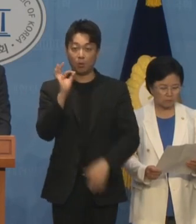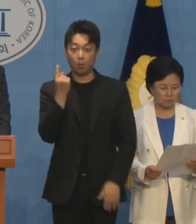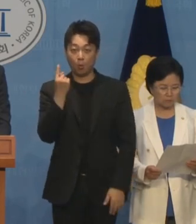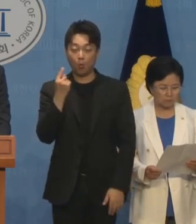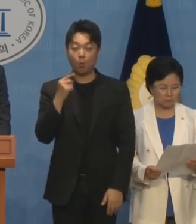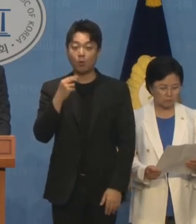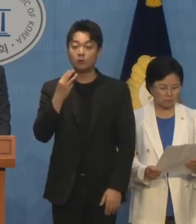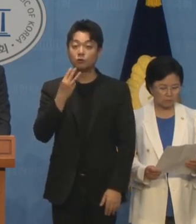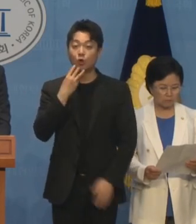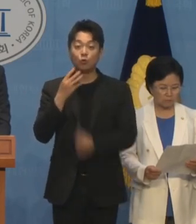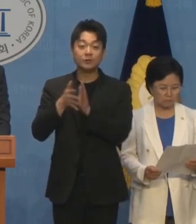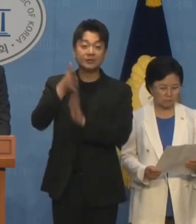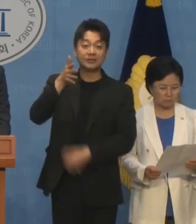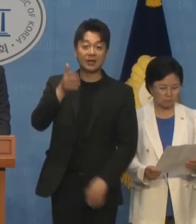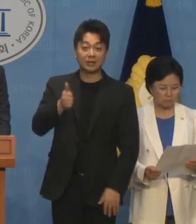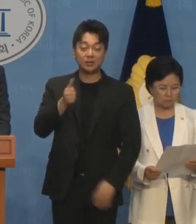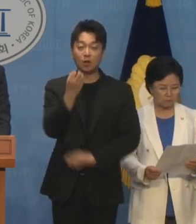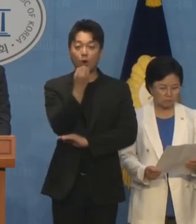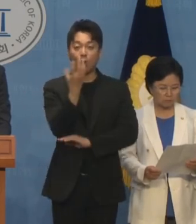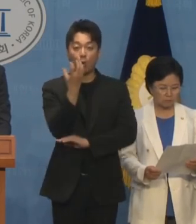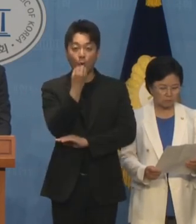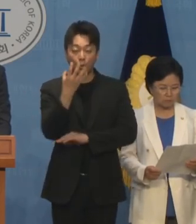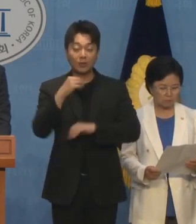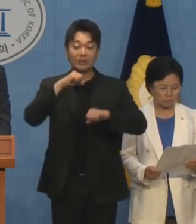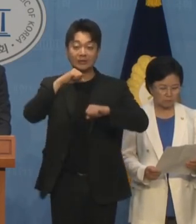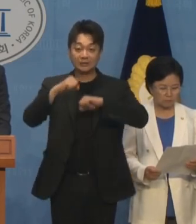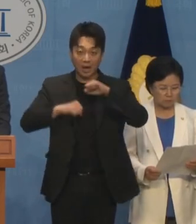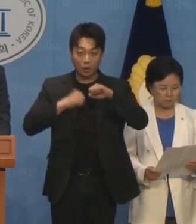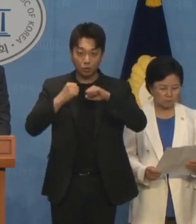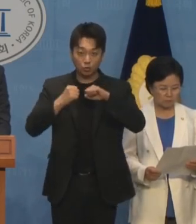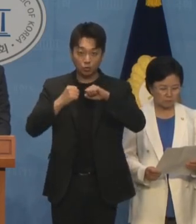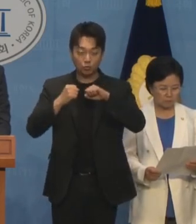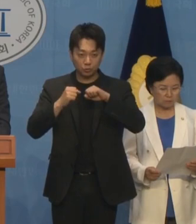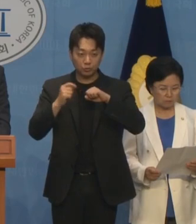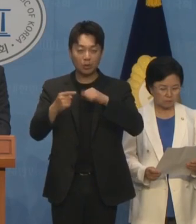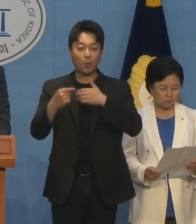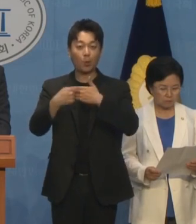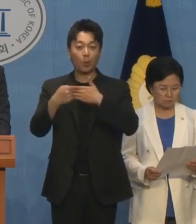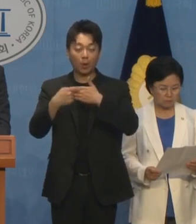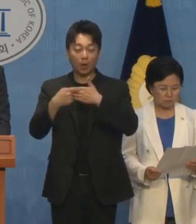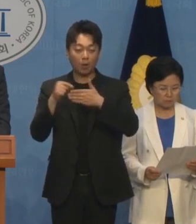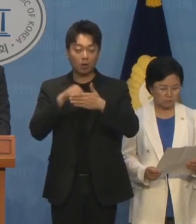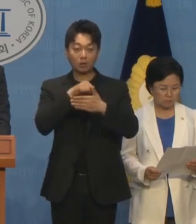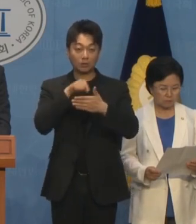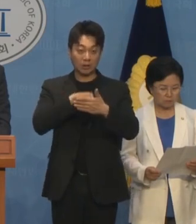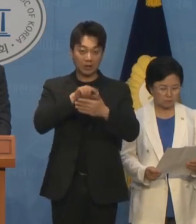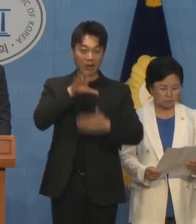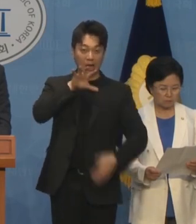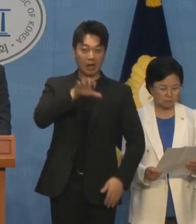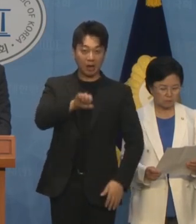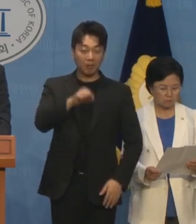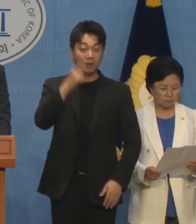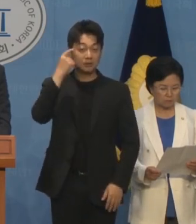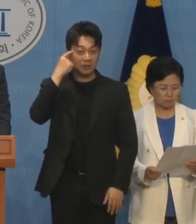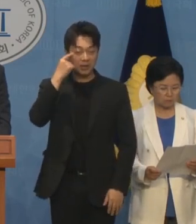서울시장은 언론 자유라는 명분, 언론 장악이라는 악마의 디테일이라며